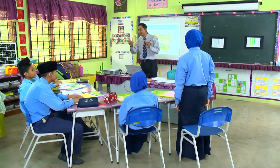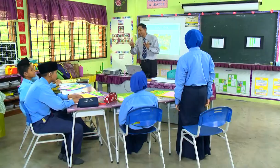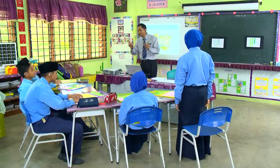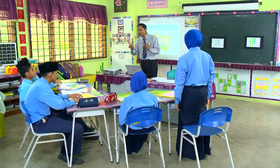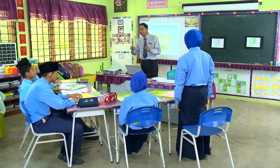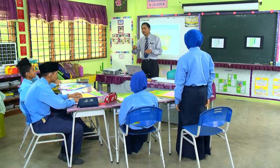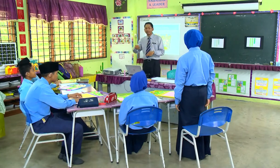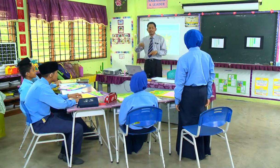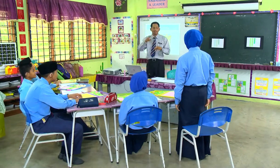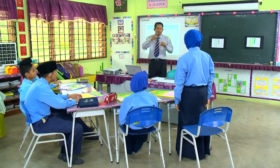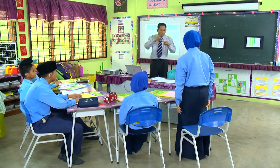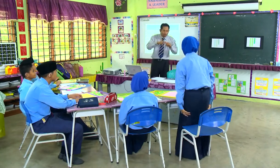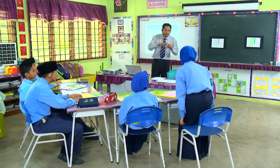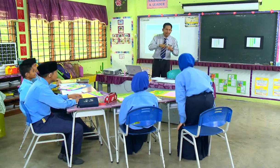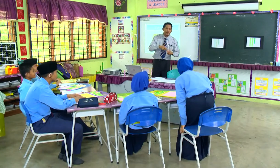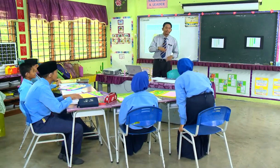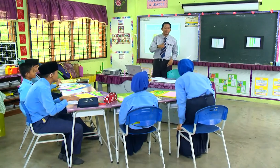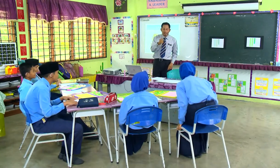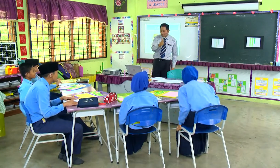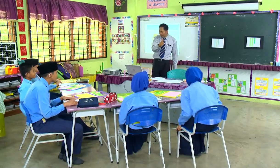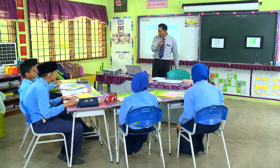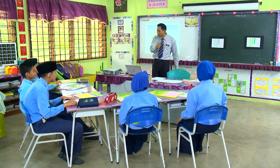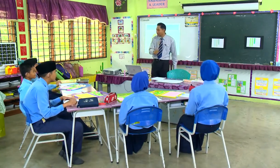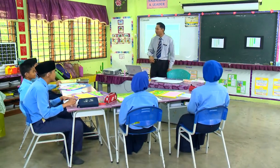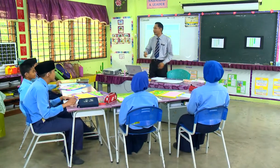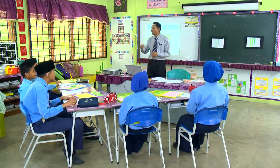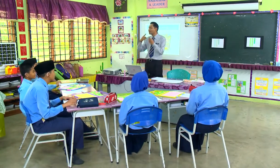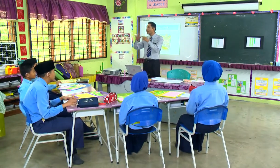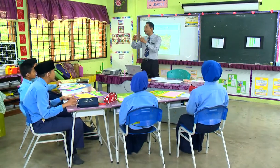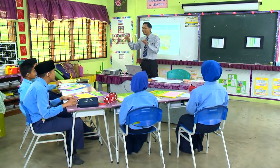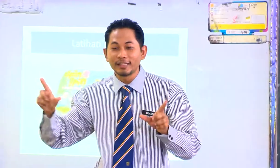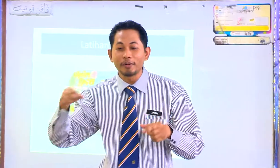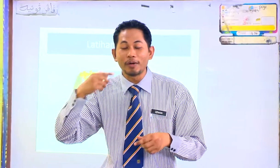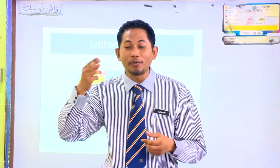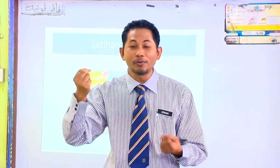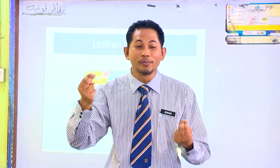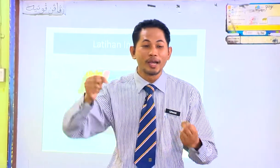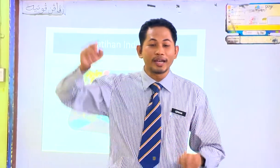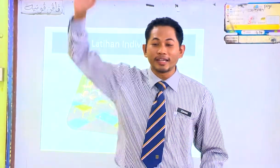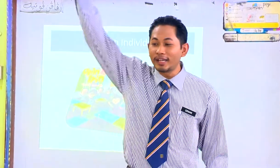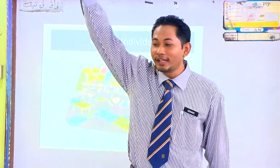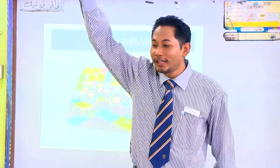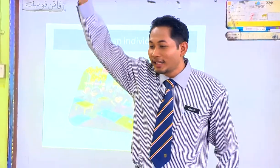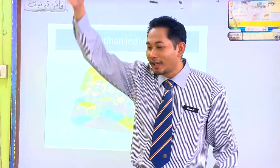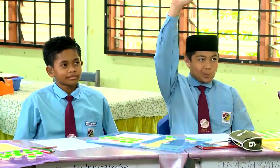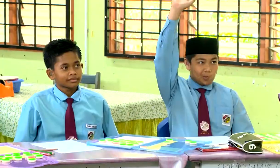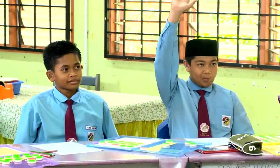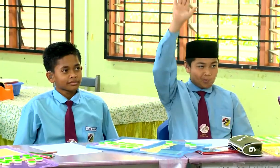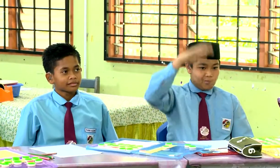Selain daripada itu. Okey, duduk. Alia, terima kasih. Bagus. Okey, jawapan lain. Siapa mahu? Angkat tangan. Okey, Afiq